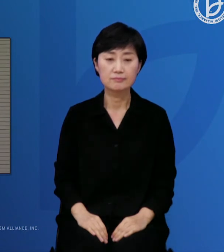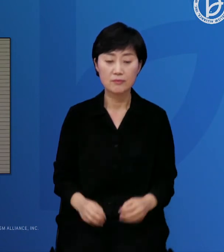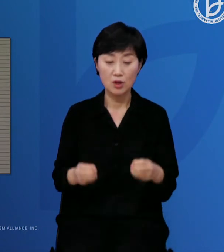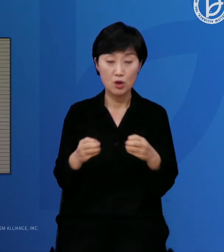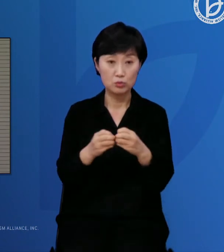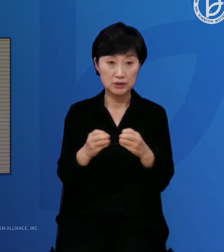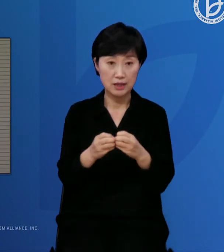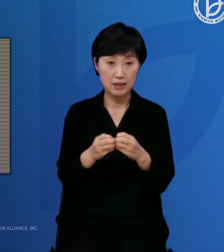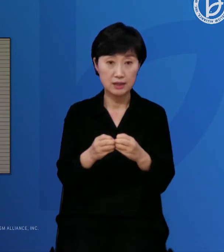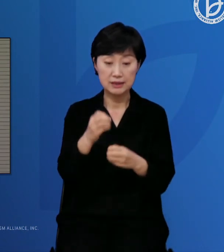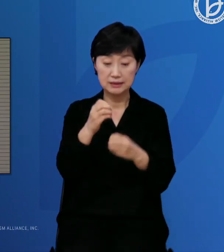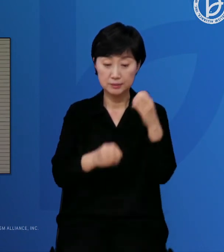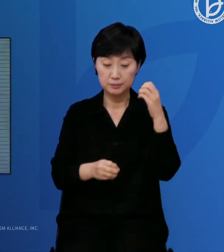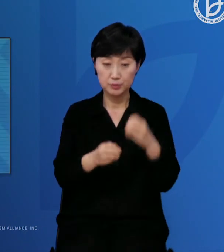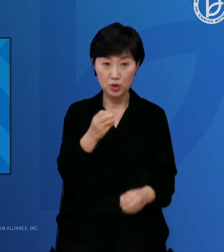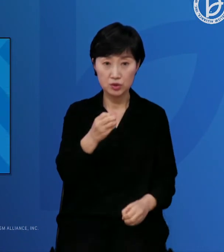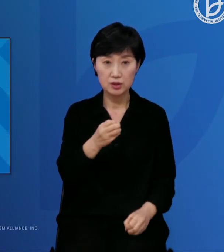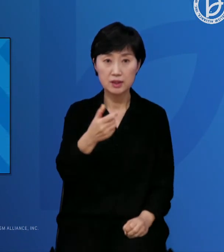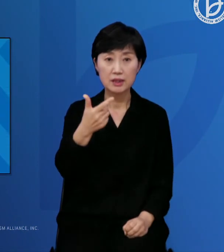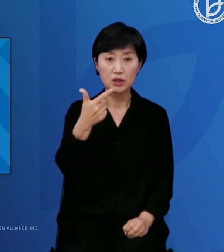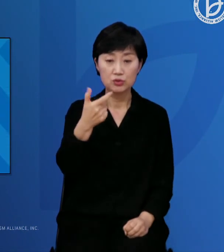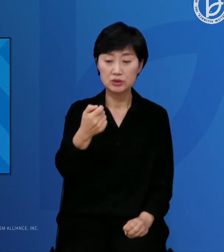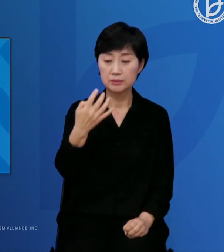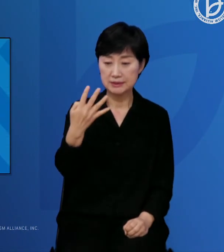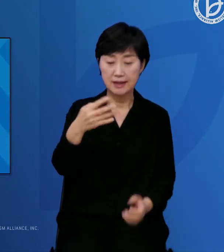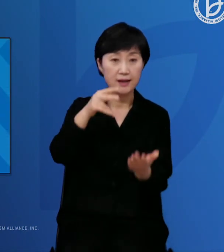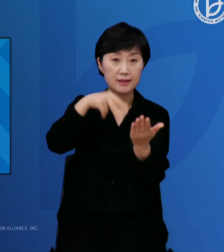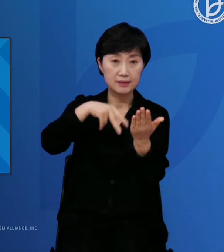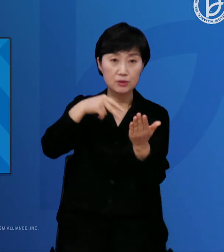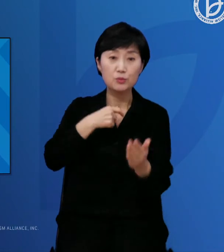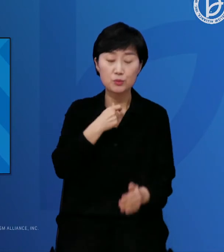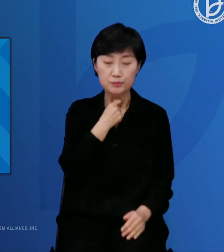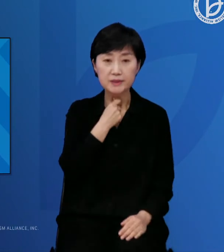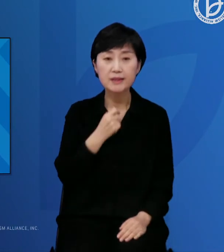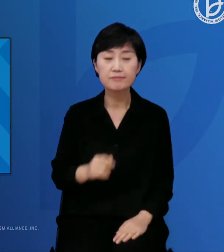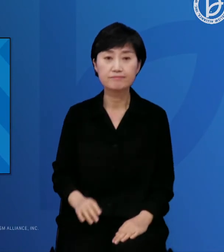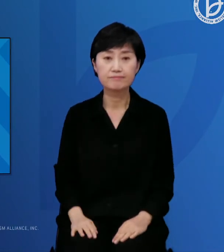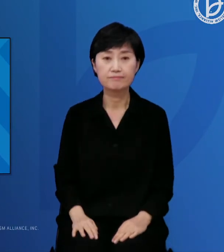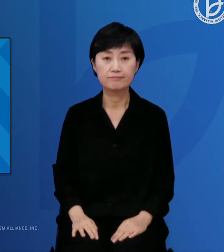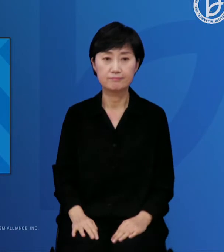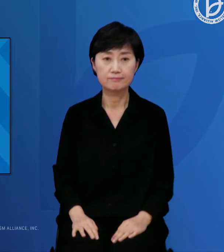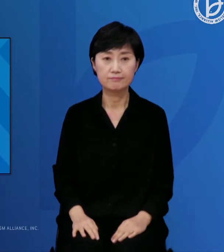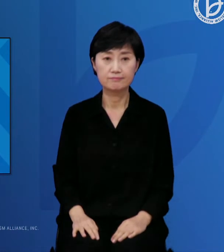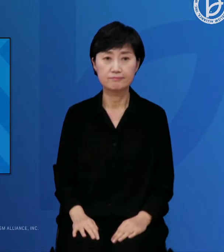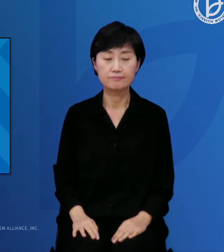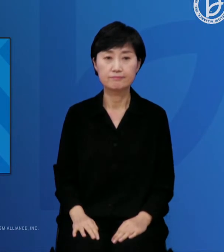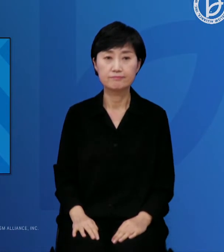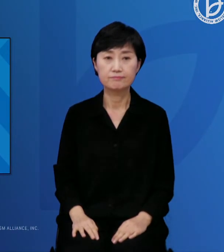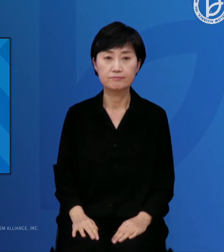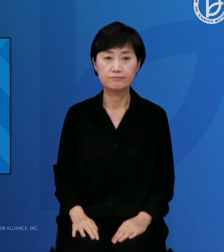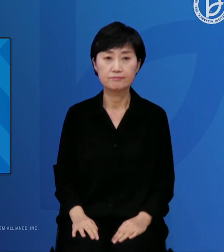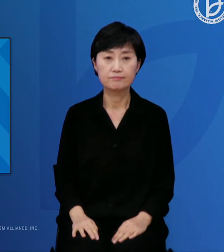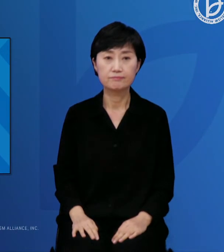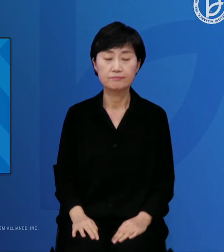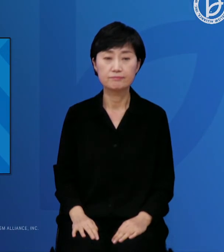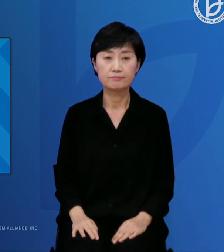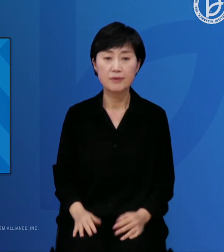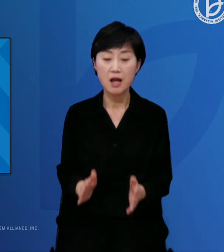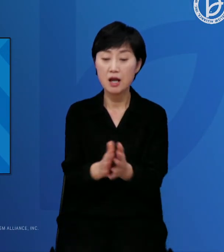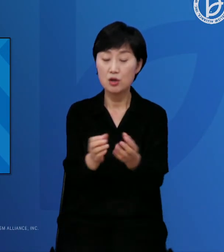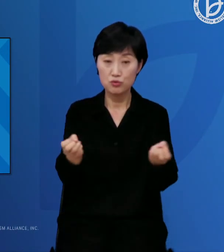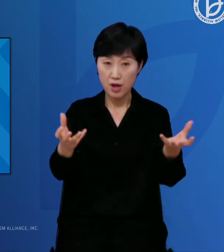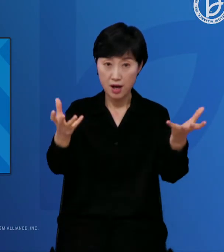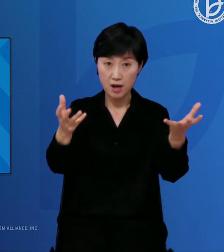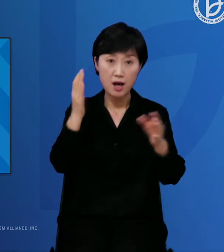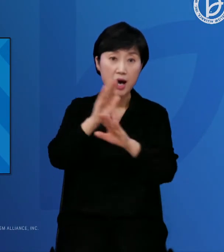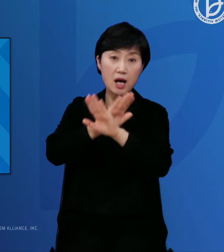교동문 64번 시편 148편의 말씀을 교독합니다. The responsive reading is number 64, Psalm 148.